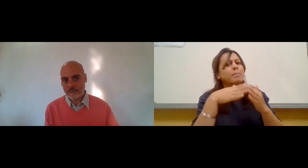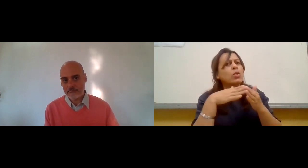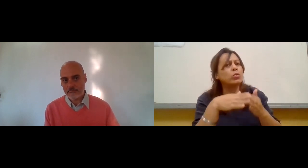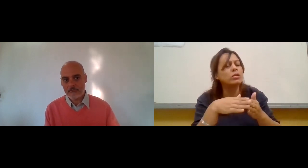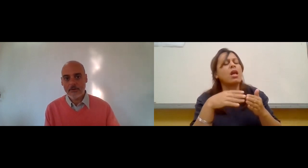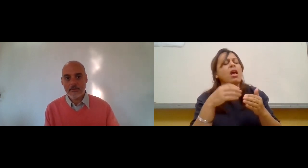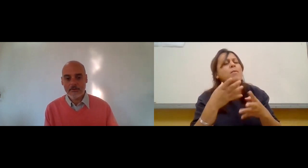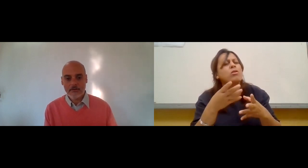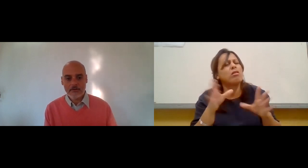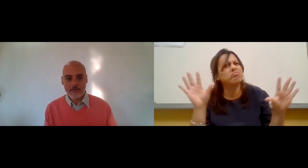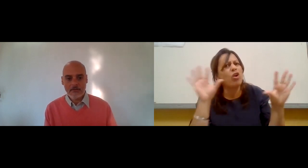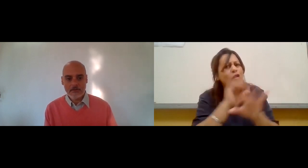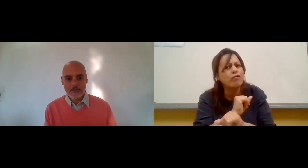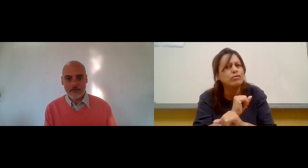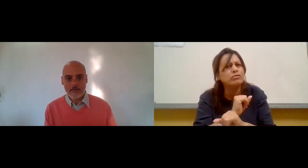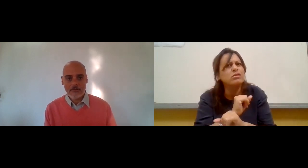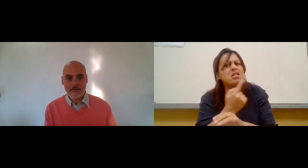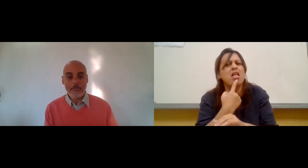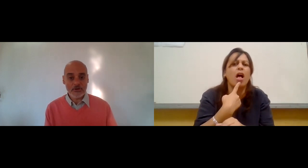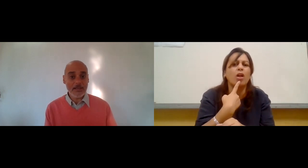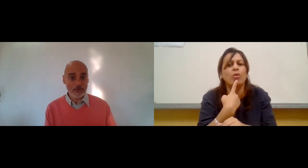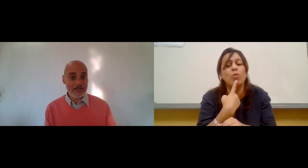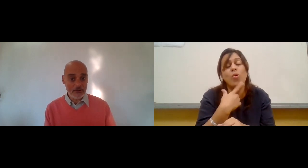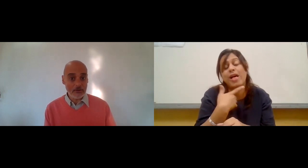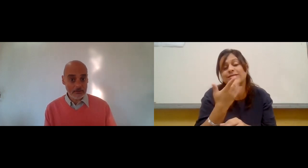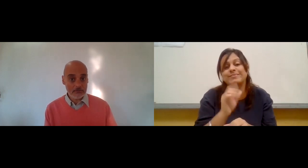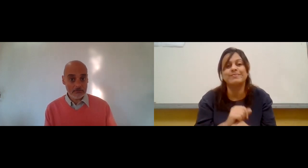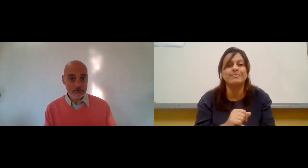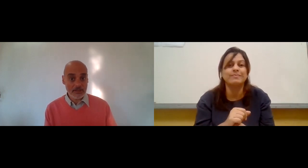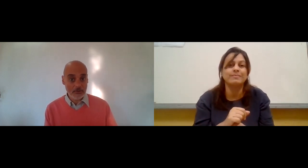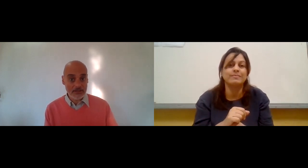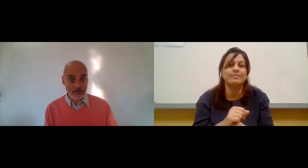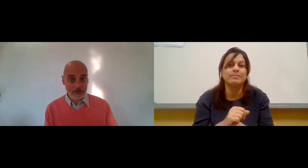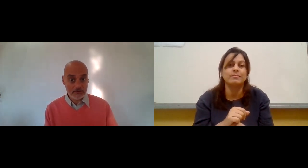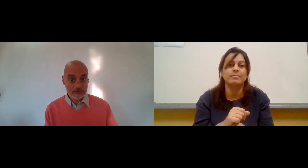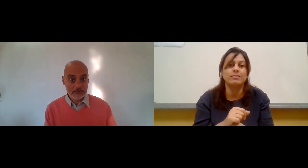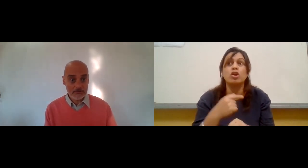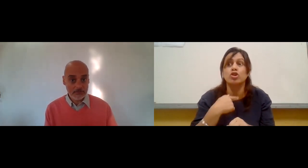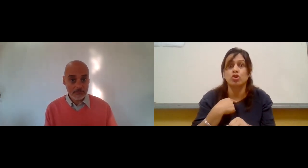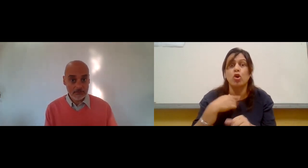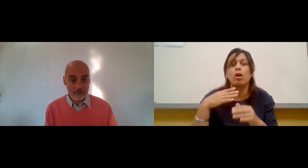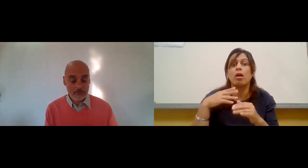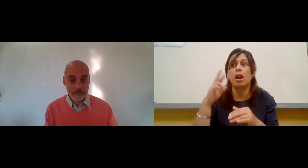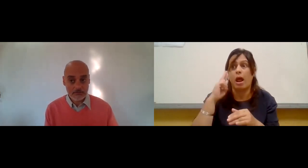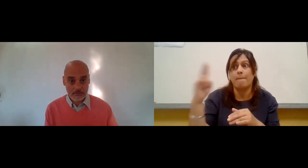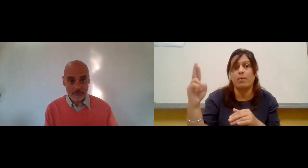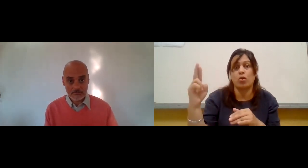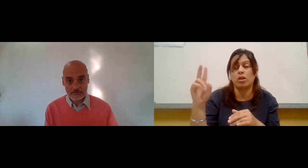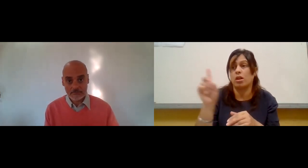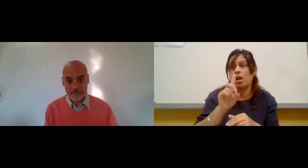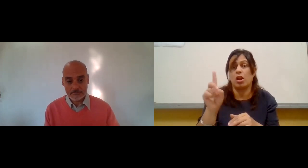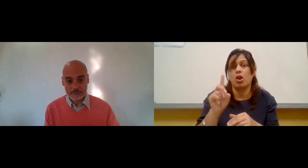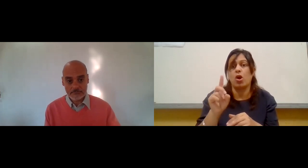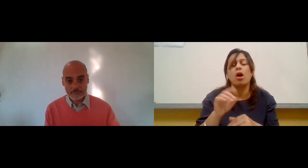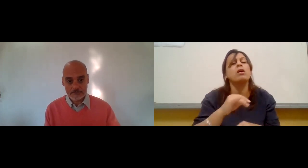prestó la confusión eso, claramente. pero está, viene bien. Pero yo te Bueno, respondí bueno que que no. Yo te respondí que no. No, por eso, por supuesto,